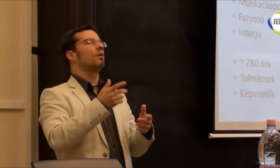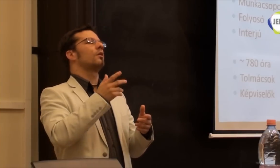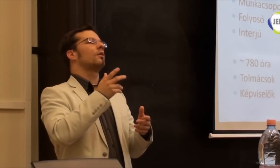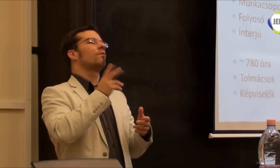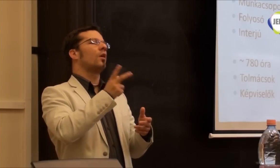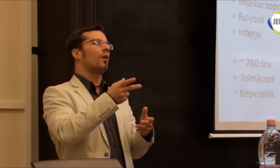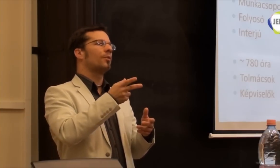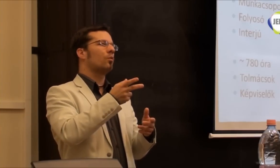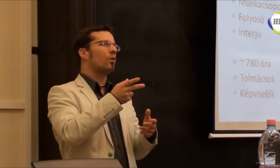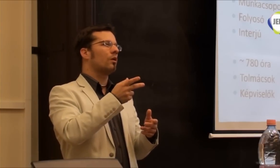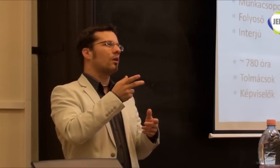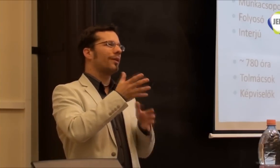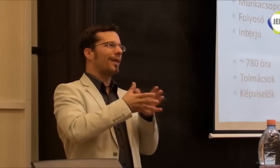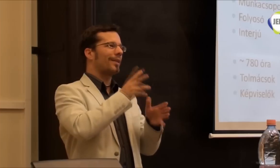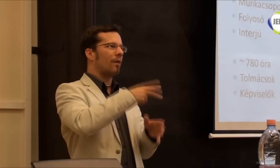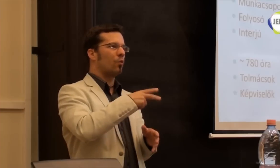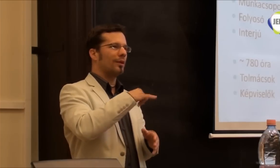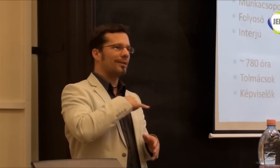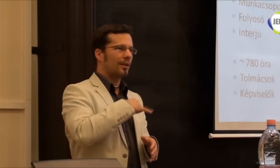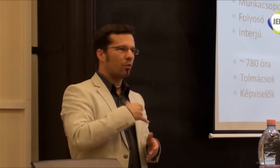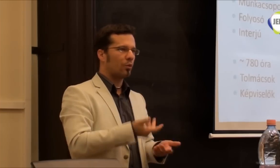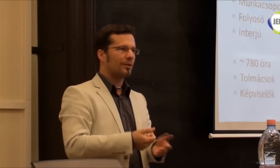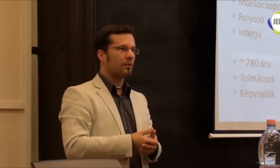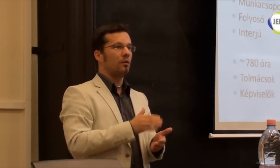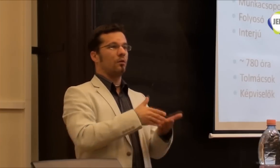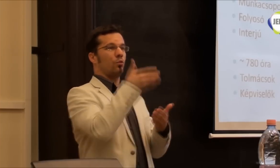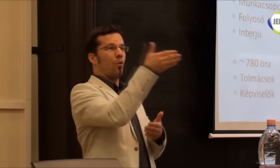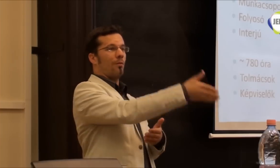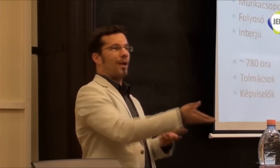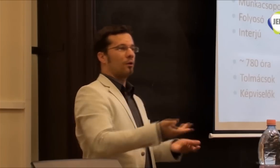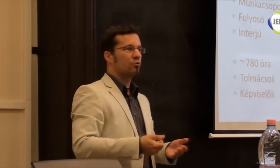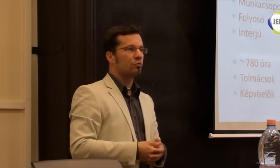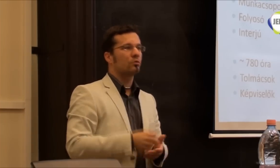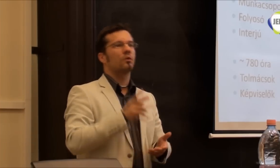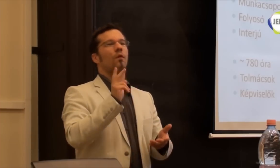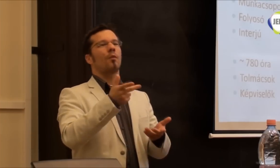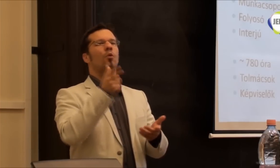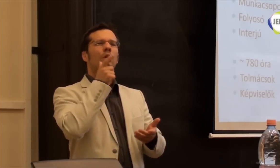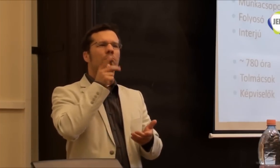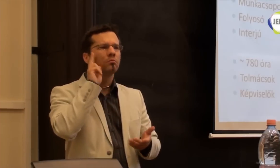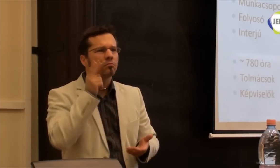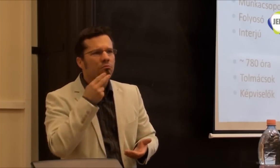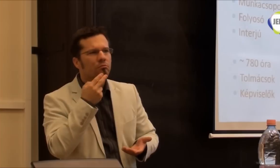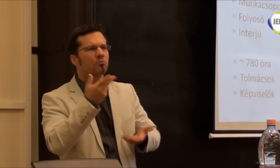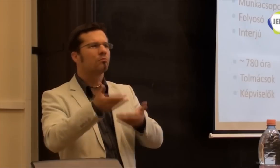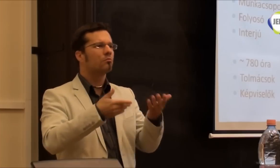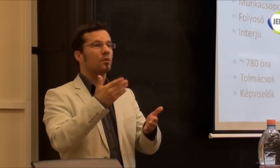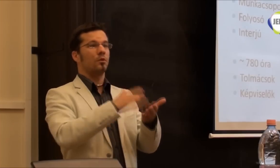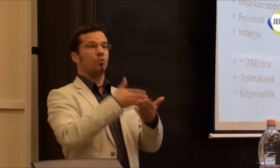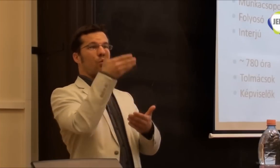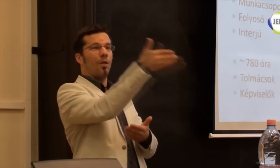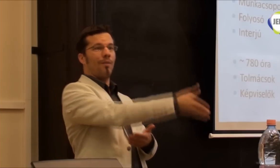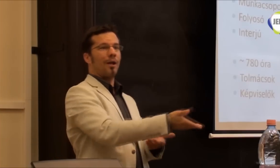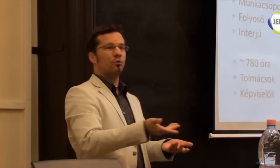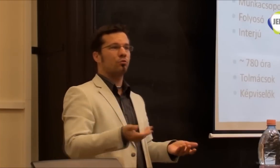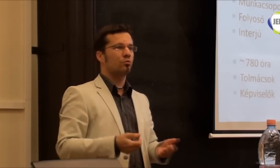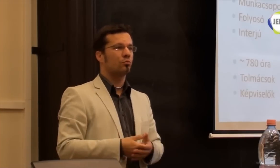hát a képviselőhoz kéne menni. Érdeklődnek a jelnyelvről, de a tolmácsoktól, vagy a siketekről, és